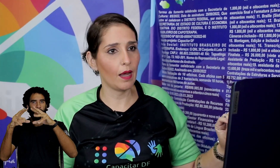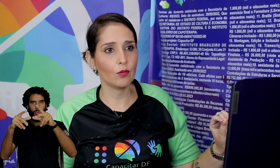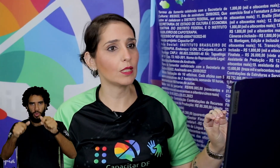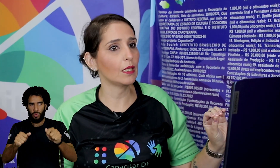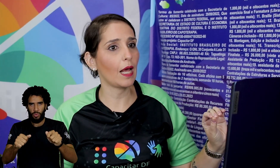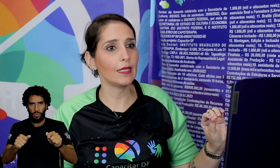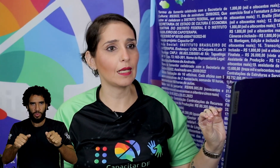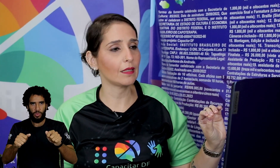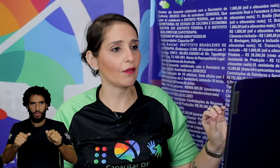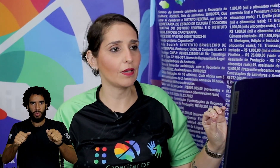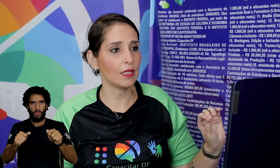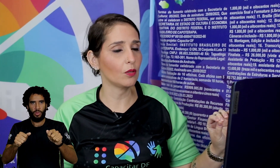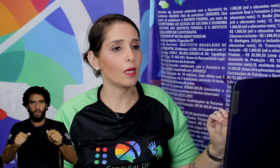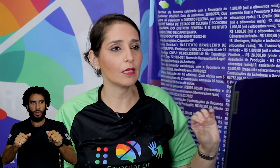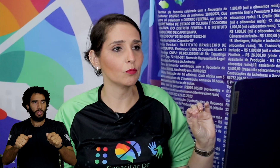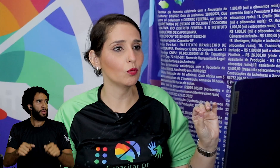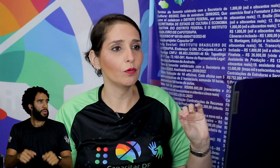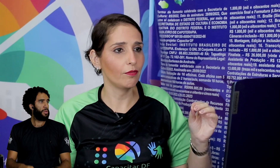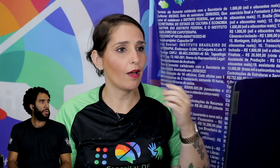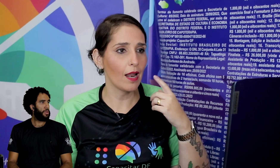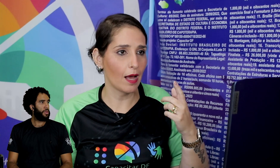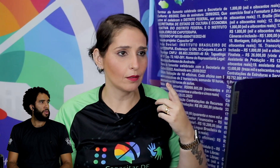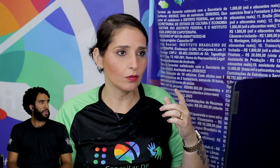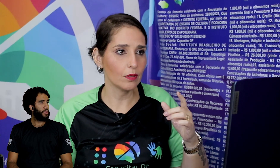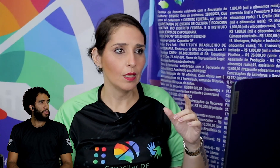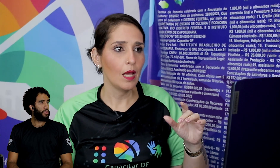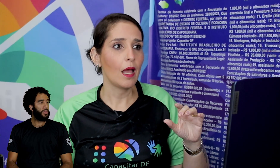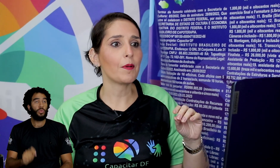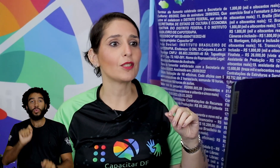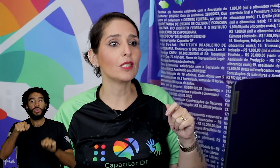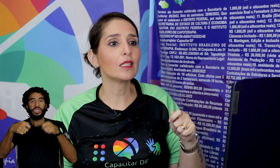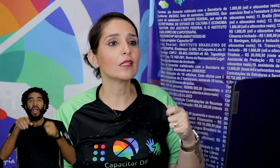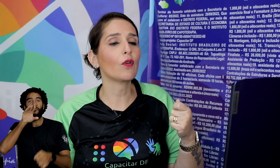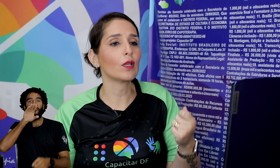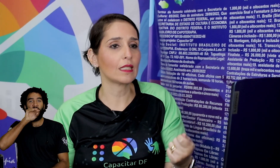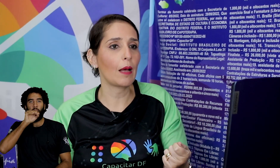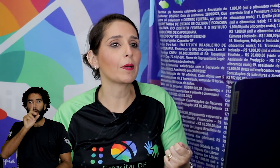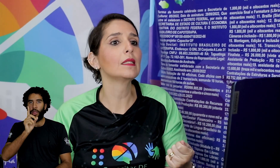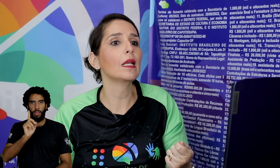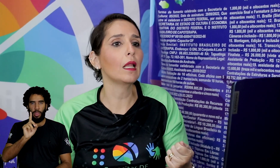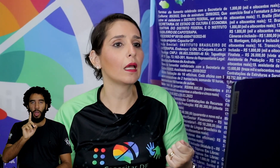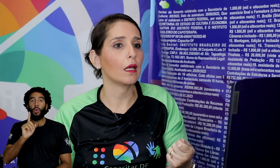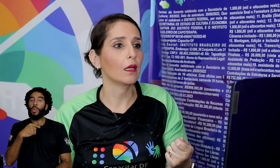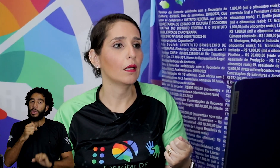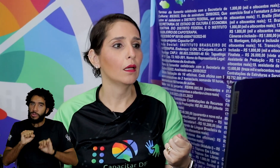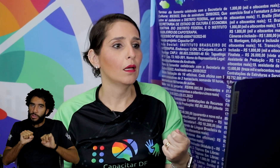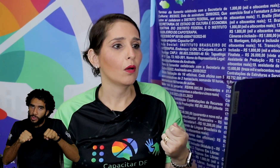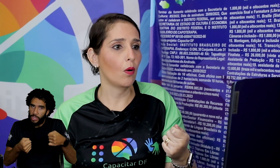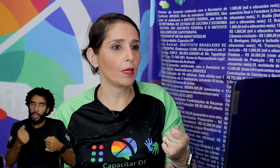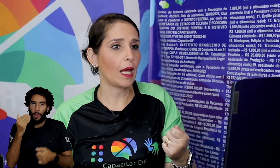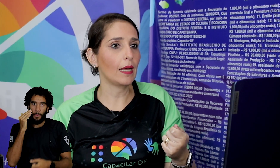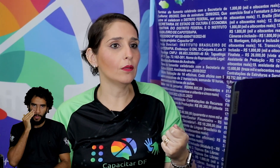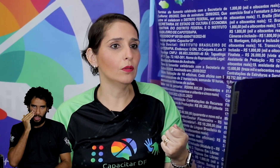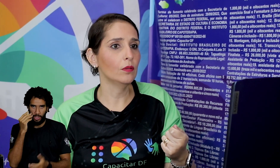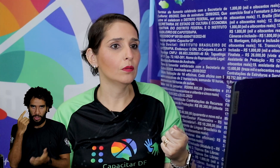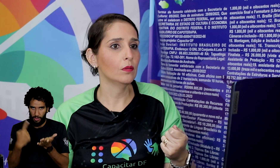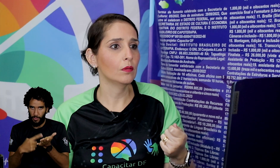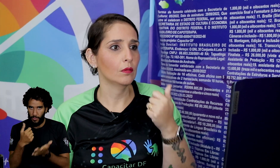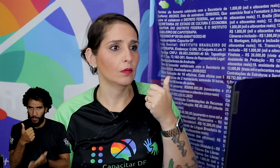ter os sinais que ela está fazendo mesmo falados. É para a gente se esforçar para entender.